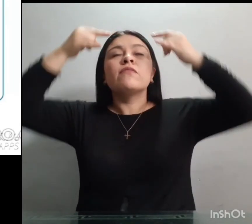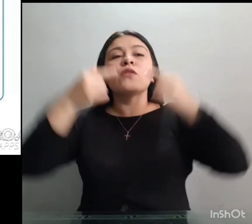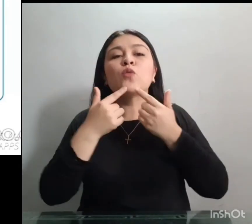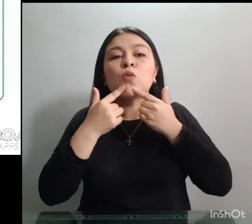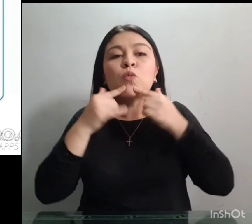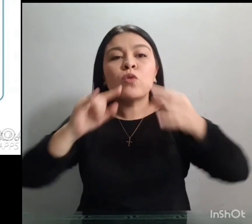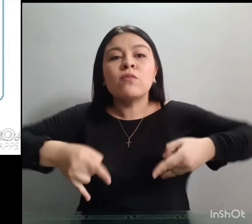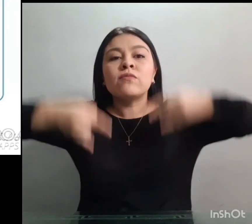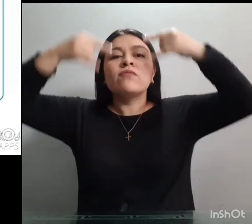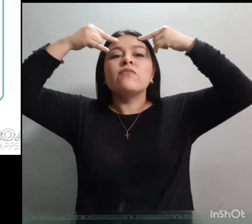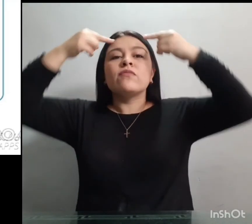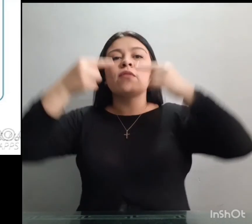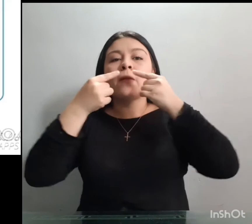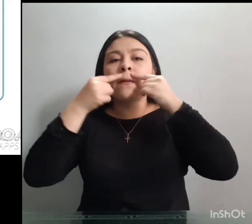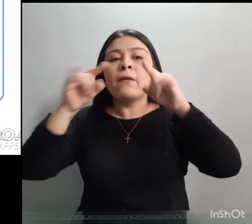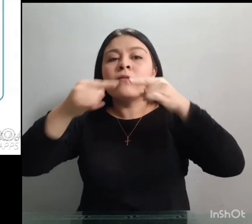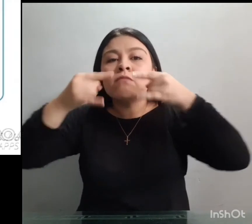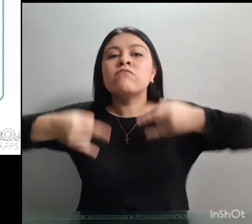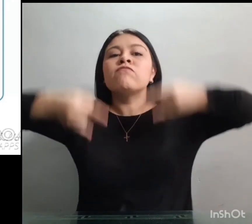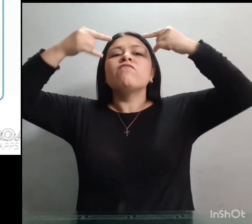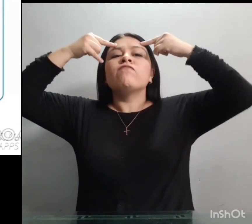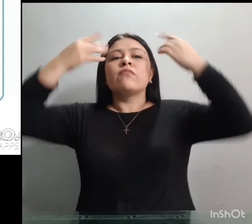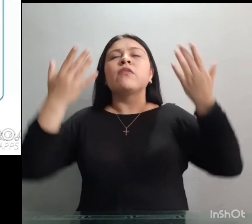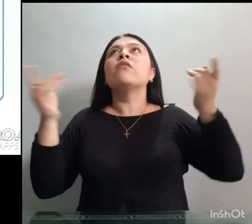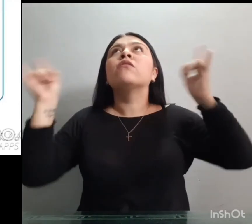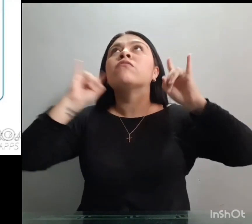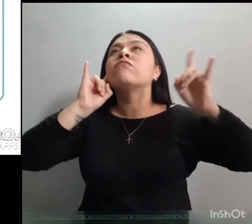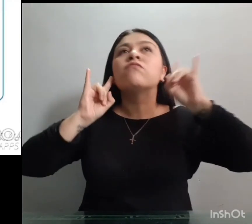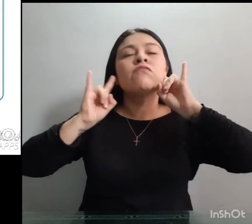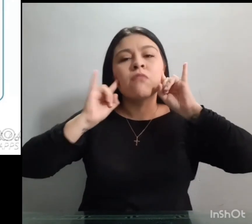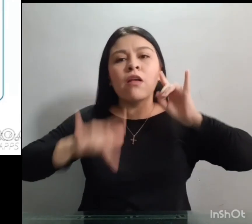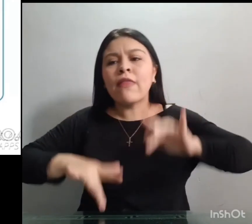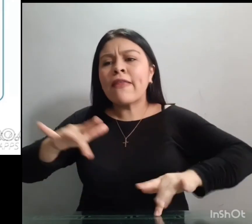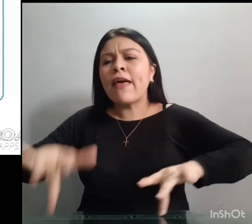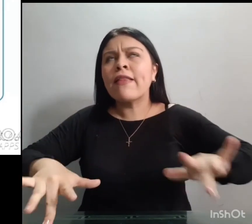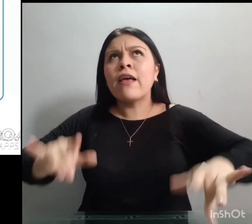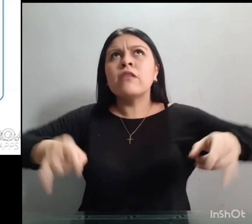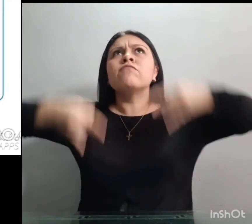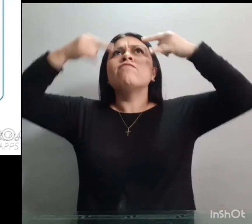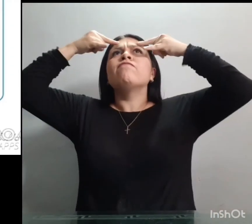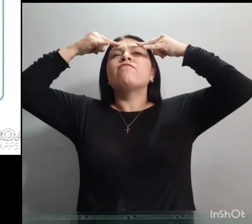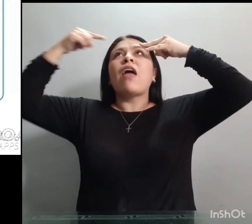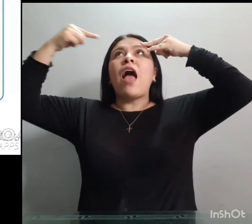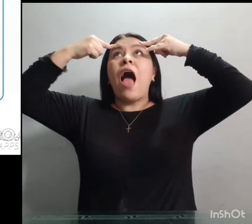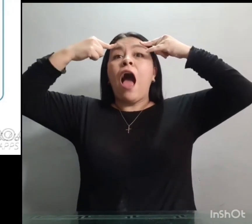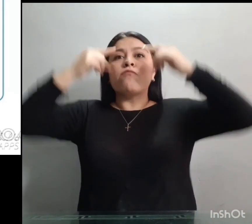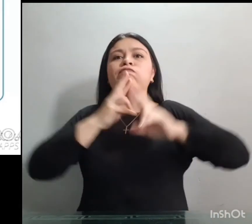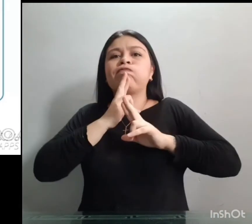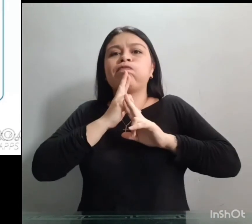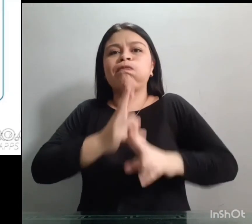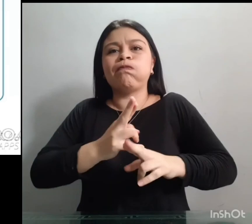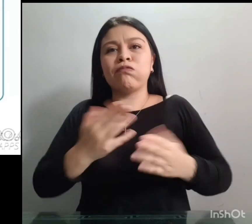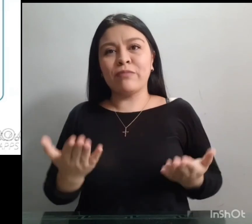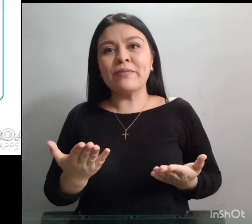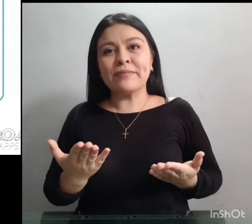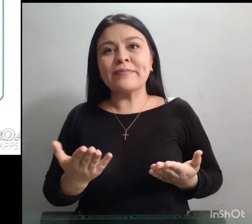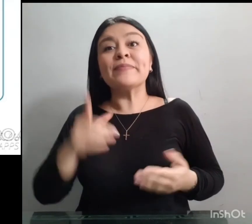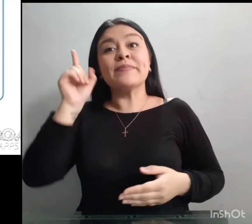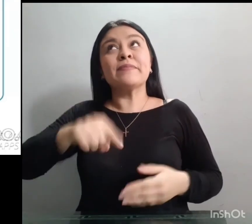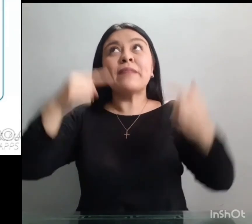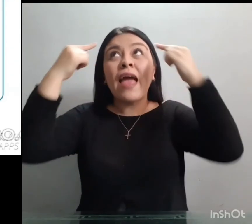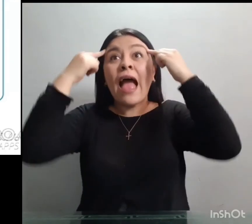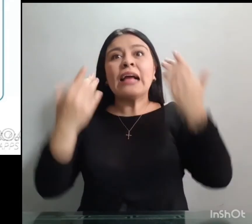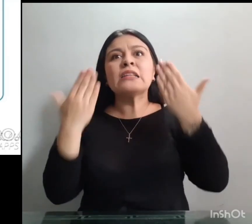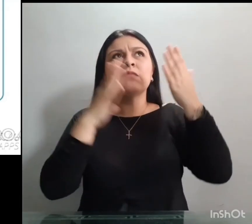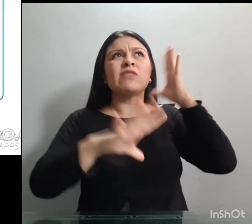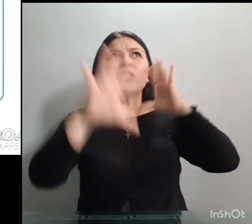tacto, elabora respuestas al estímulo que recibió y también es el centro de aprendizaje,